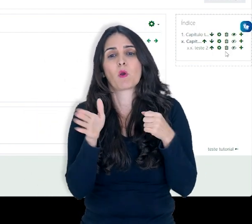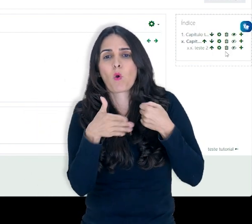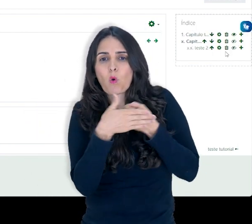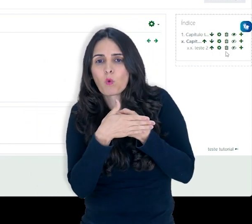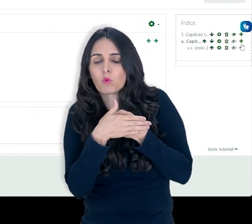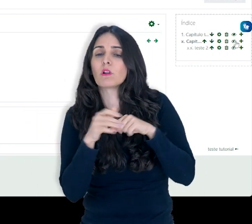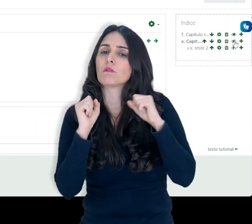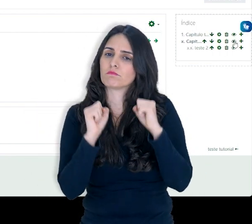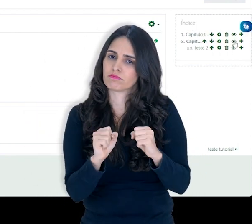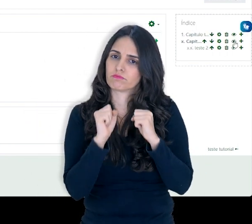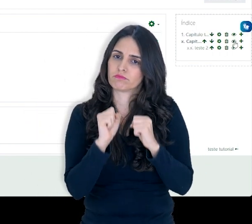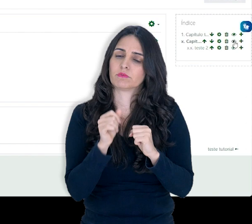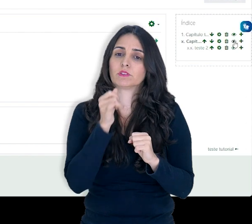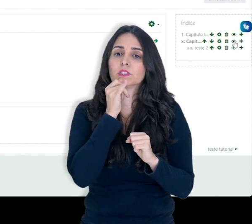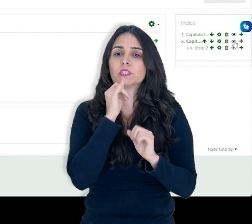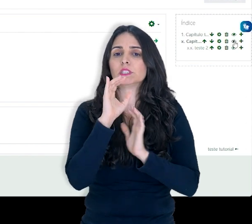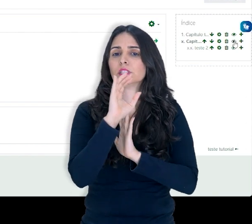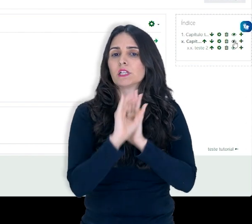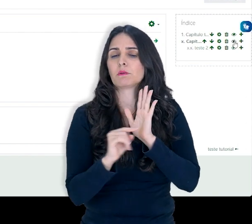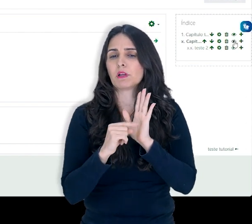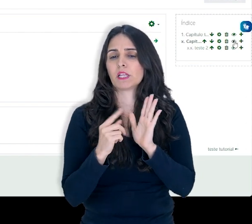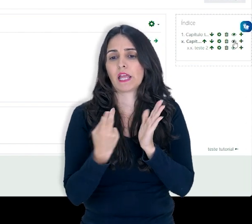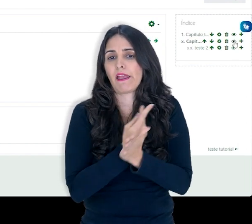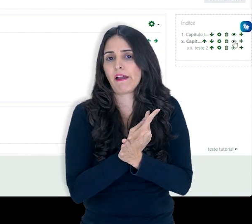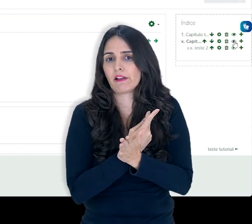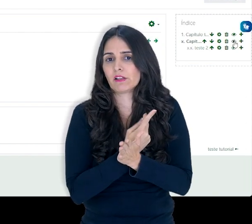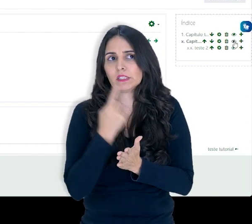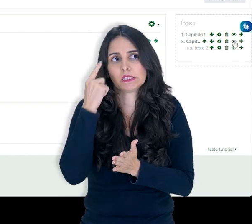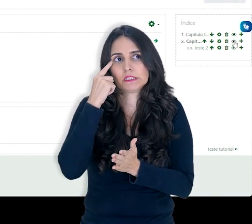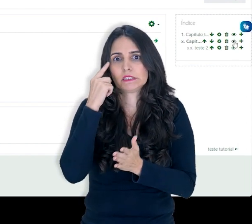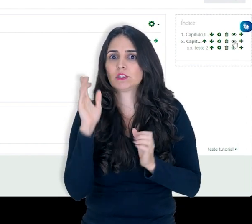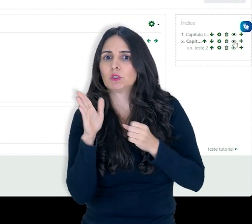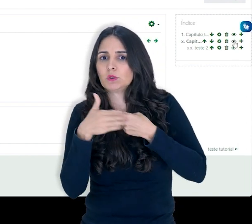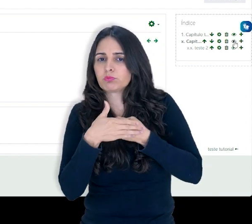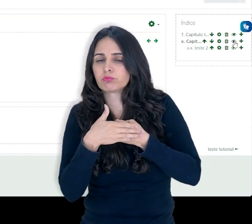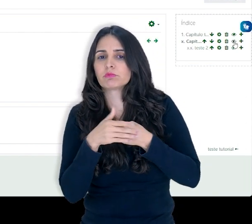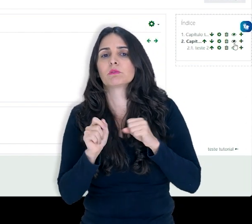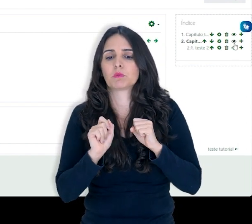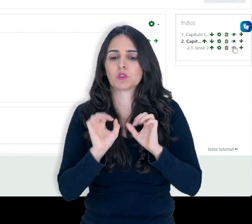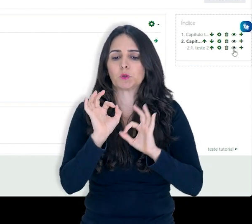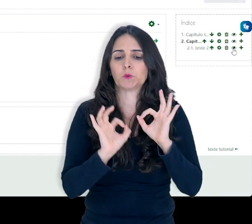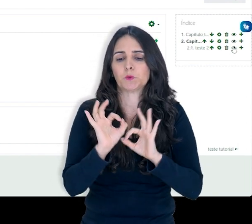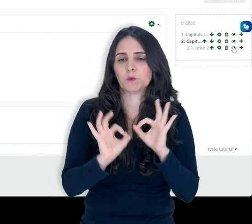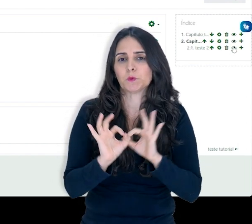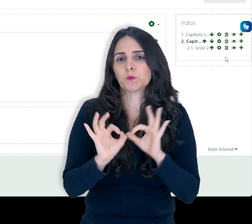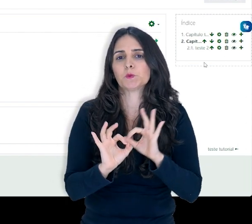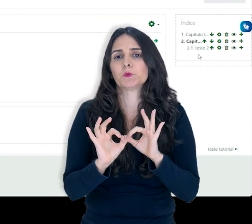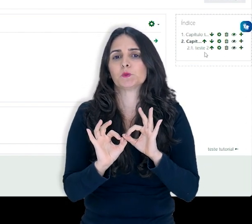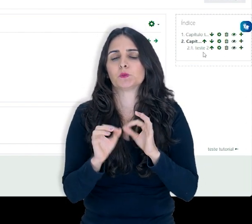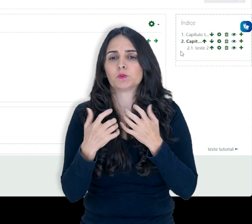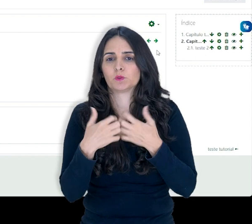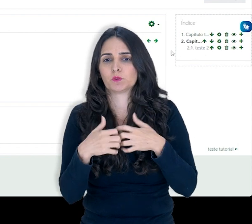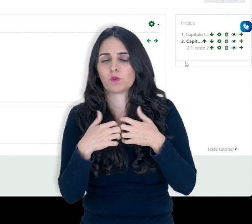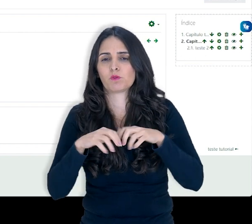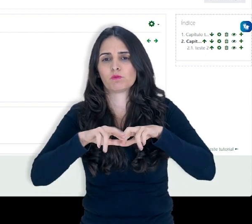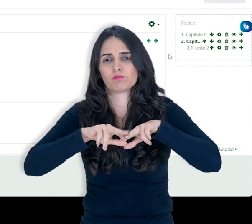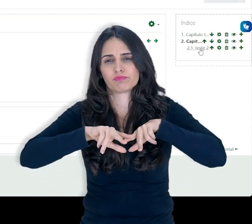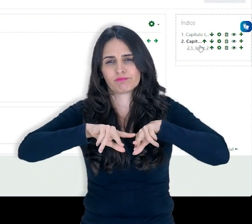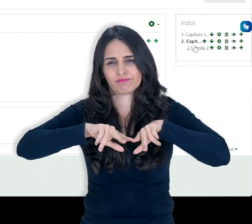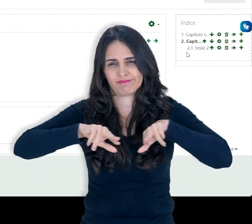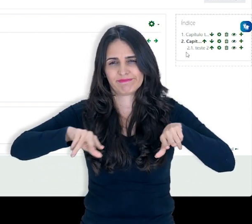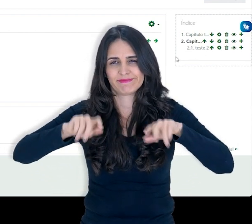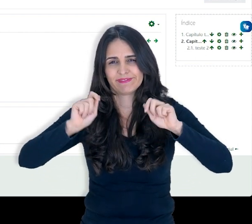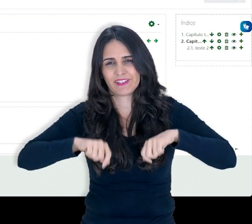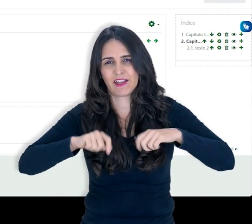determinado Capítulo então por exemplo se eu descobrir que tem um erro nesse capítulo eu vou editar eu posso então configurar de